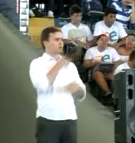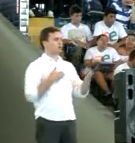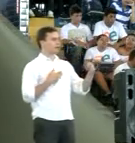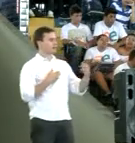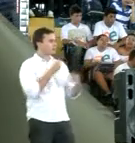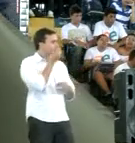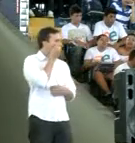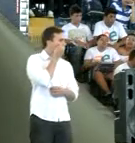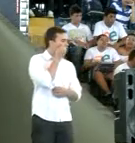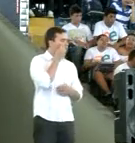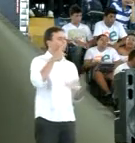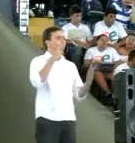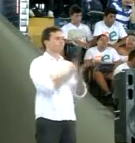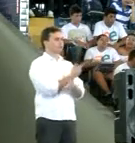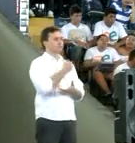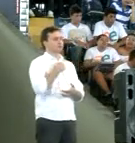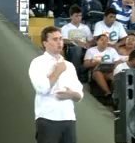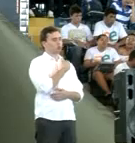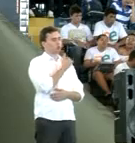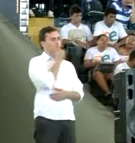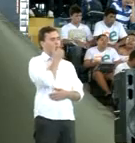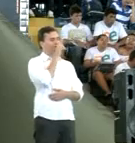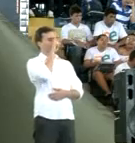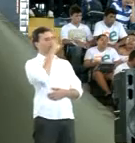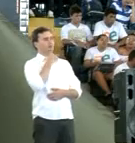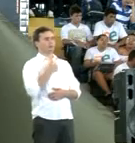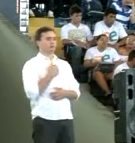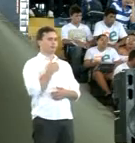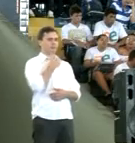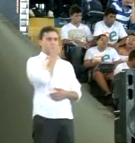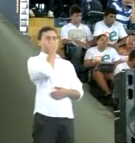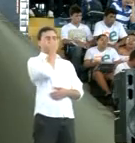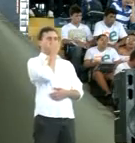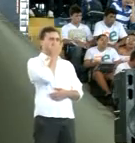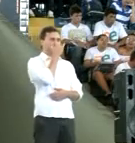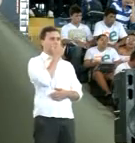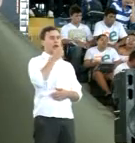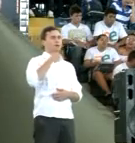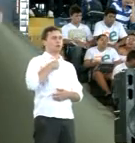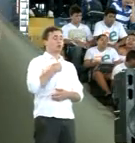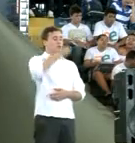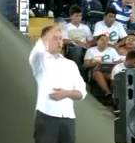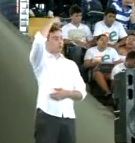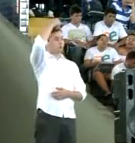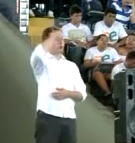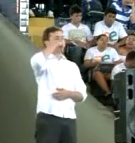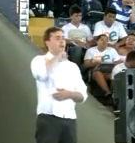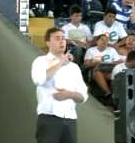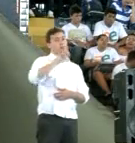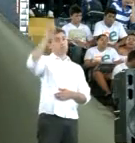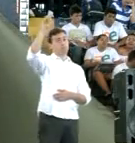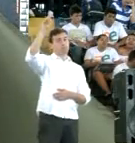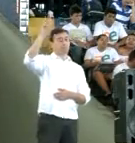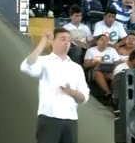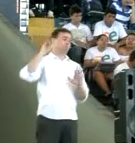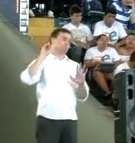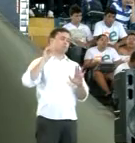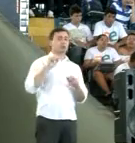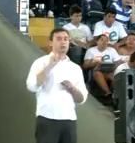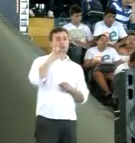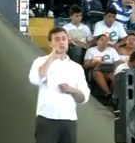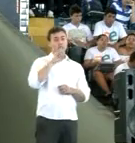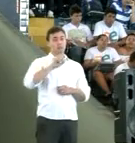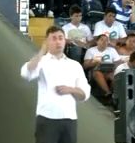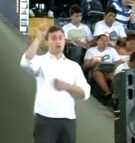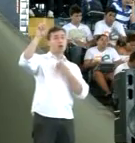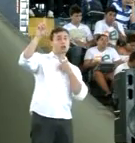cara. Não estudei como deveria. Coloquei toda a responsabilidade em Deus. Ah, se Deus quiser eu vou passar, se Deus